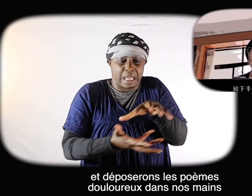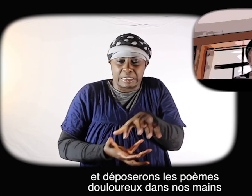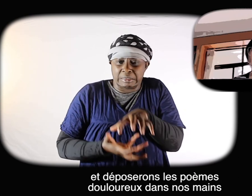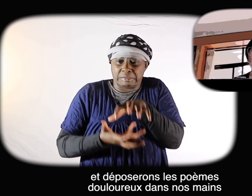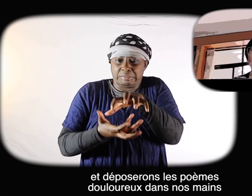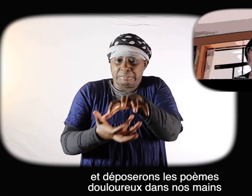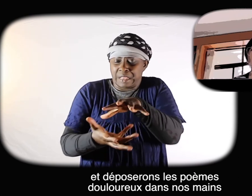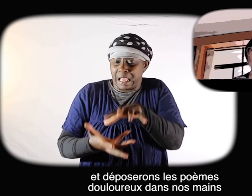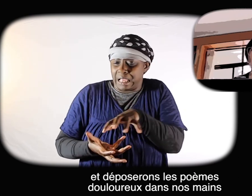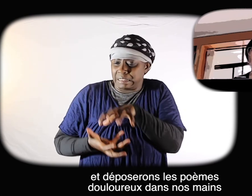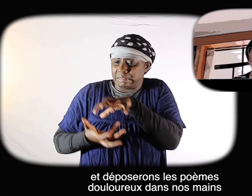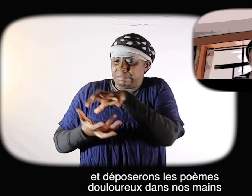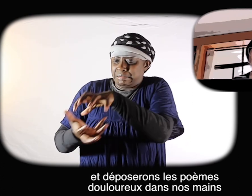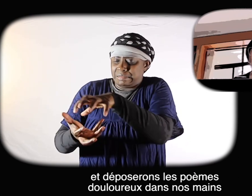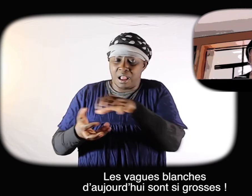诗篇。